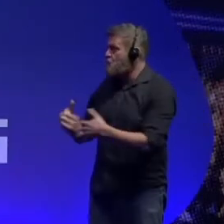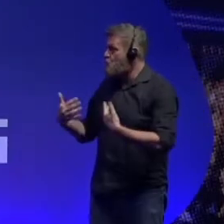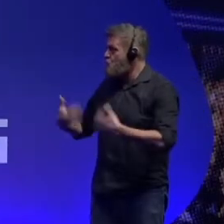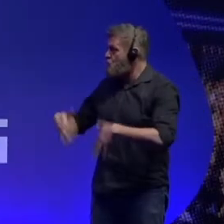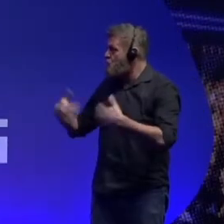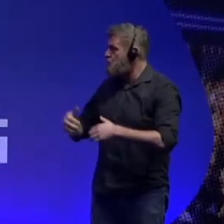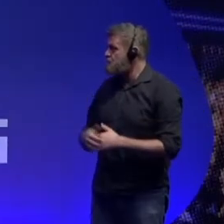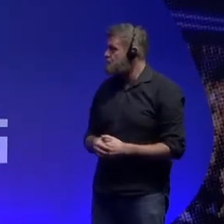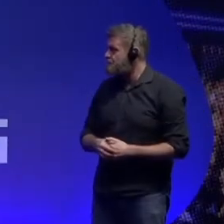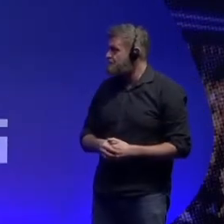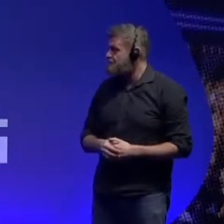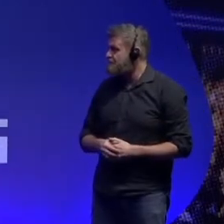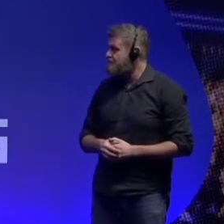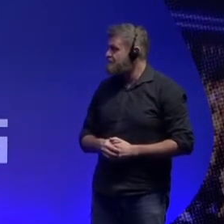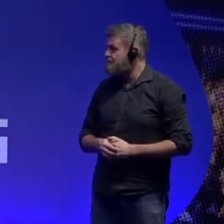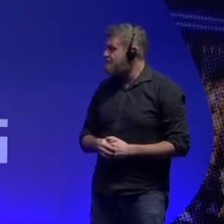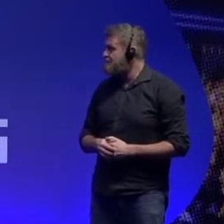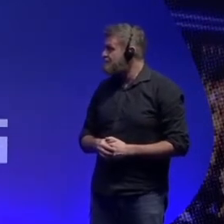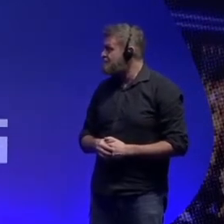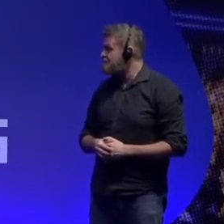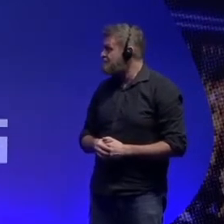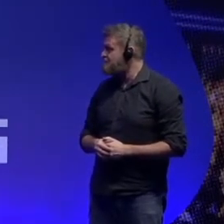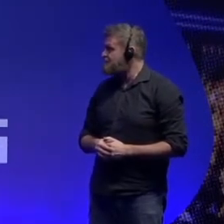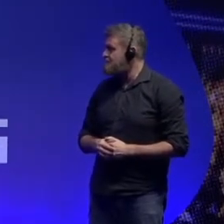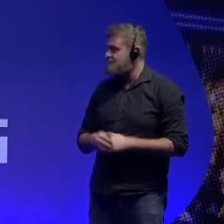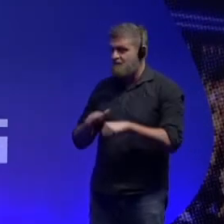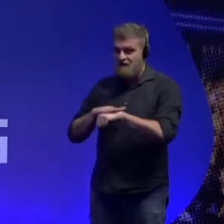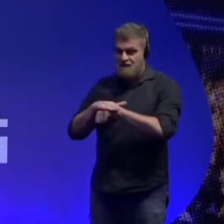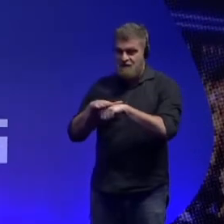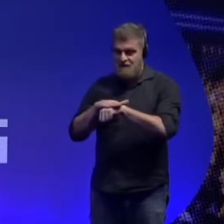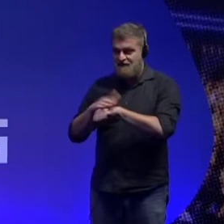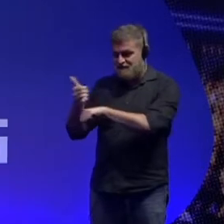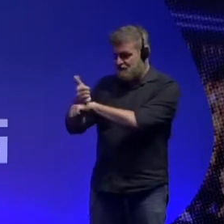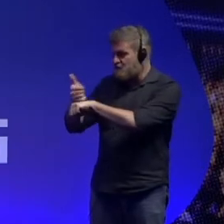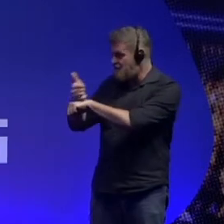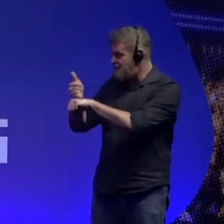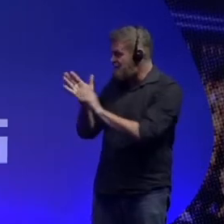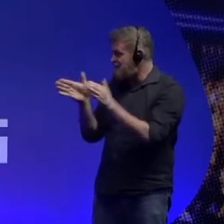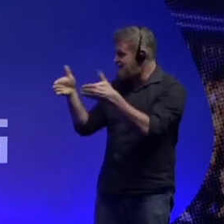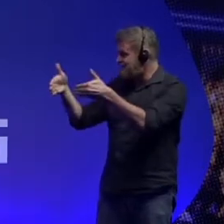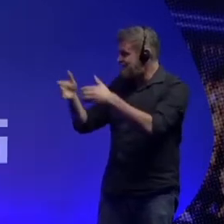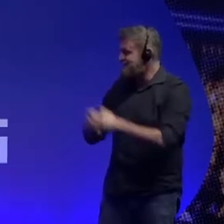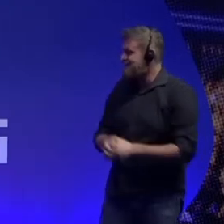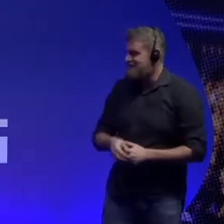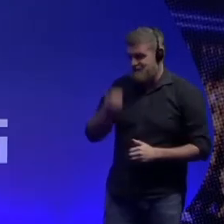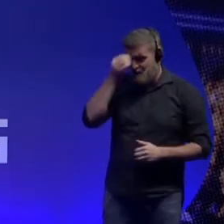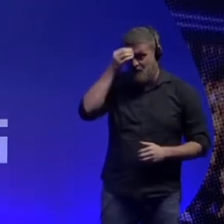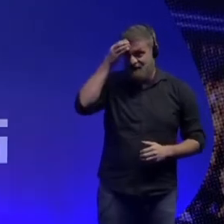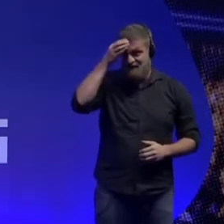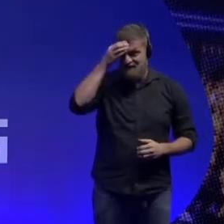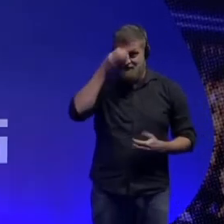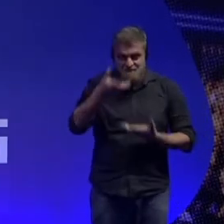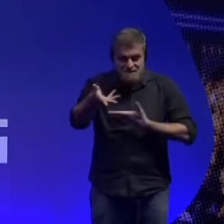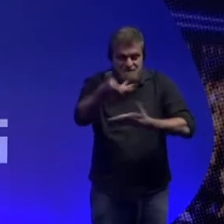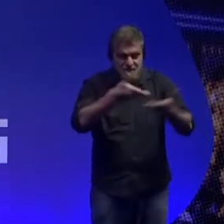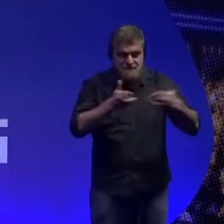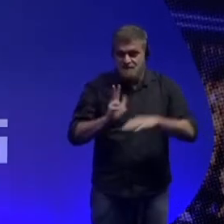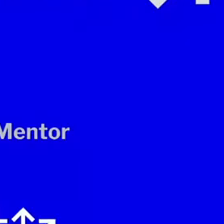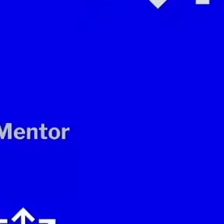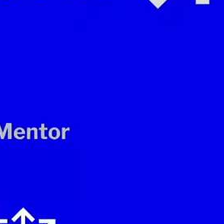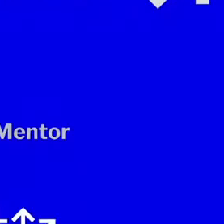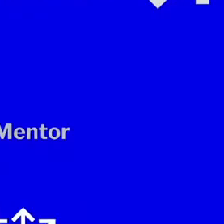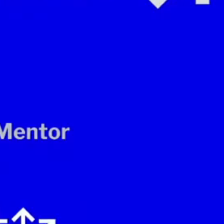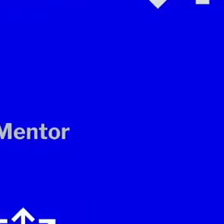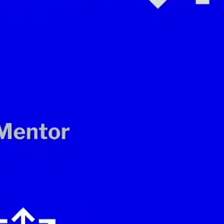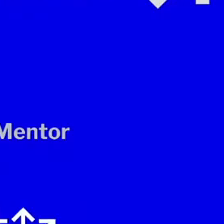Bem-vindo, meu amigo. Vou ficar calmo, né? Foi ter uma boa conversa sobre sua carreira. Hoje. Nos brinde com o conhecimento, meu querido amigo. Obrigado. O palco da Escola do Caos é